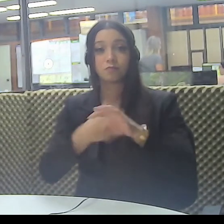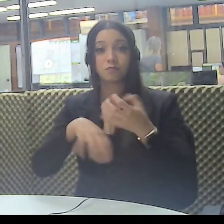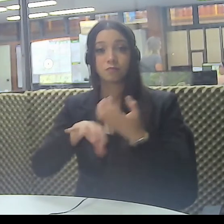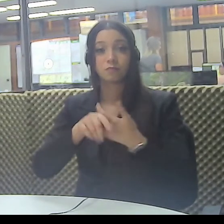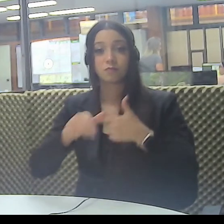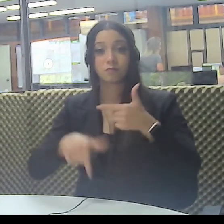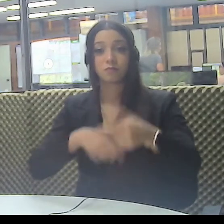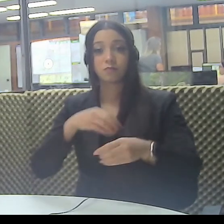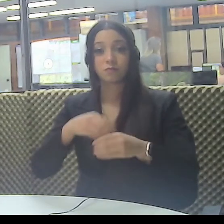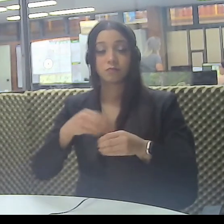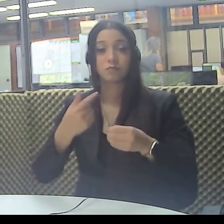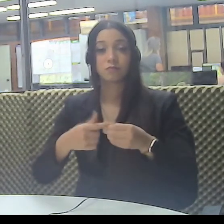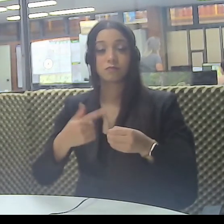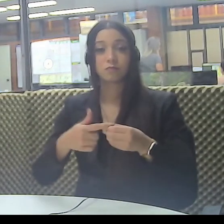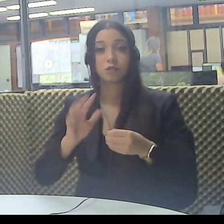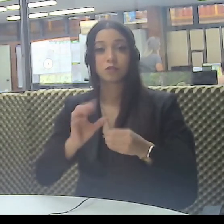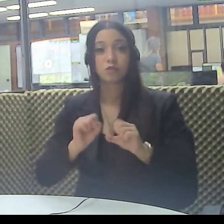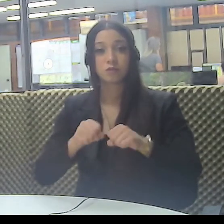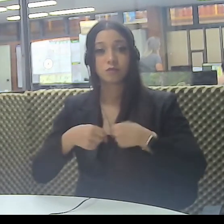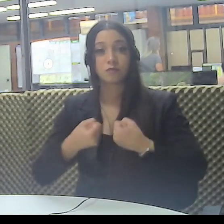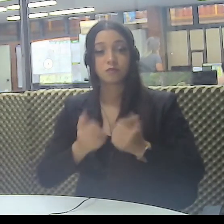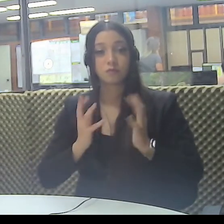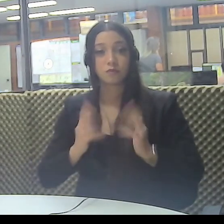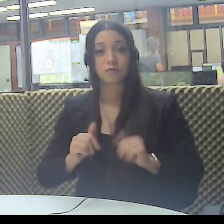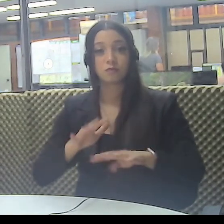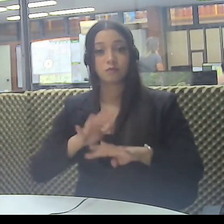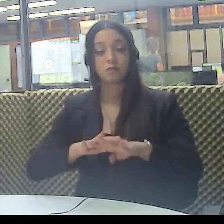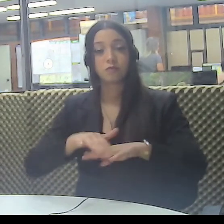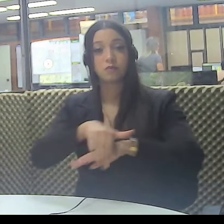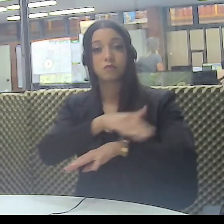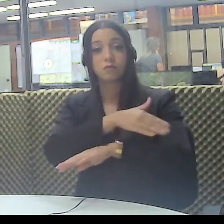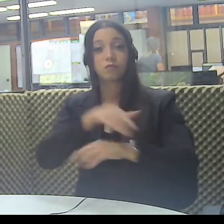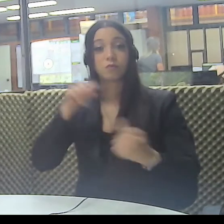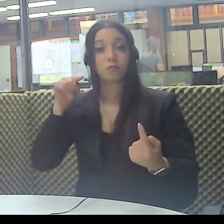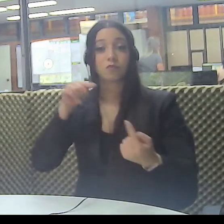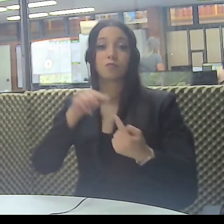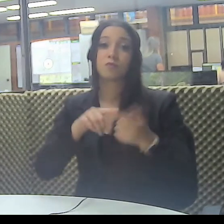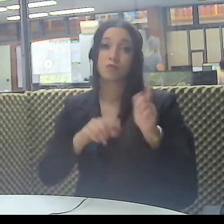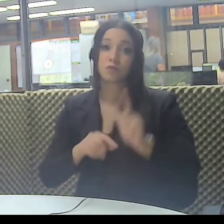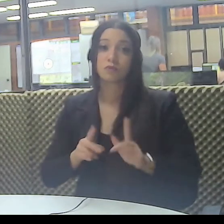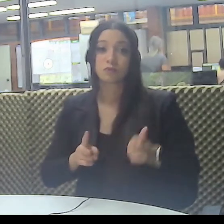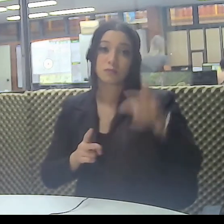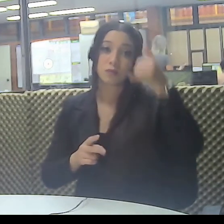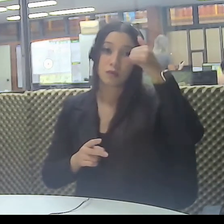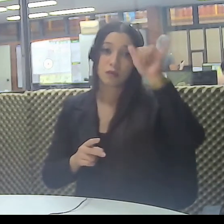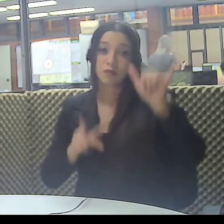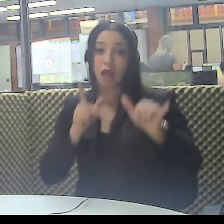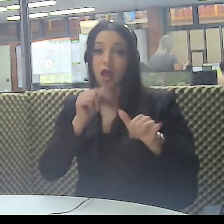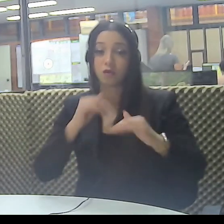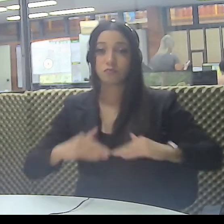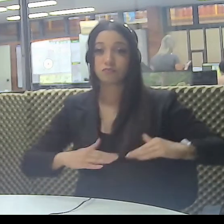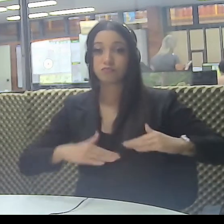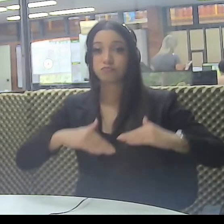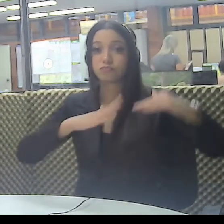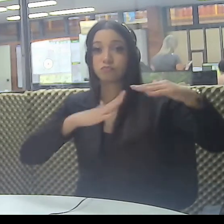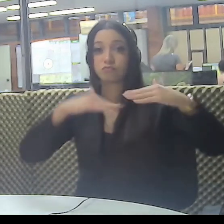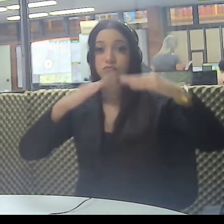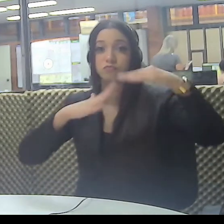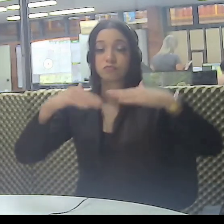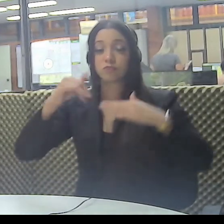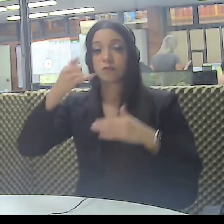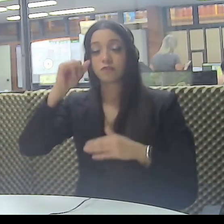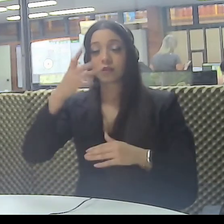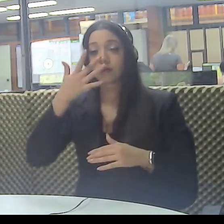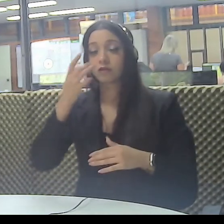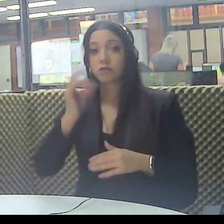tinha intensificado a limpeza de bueiros e bocas de lobo. O objetivo, como sempre, é prevenir alagamentos neste período e evitar que a